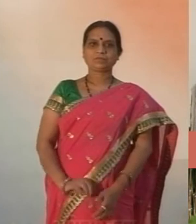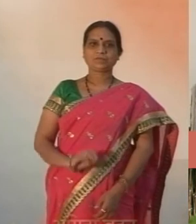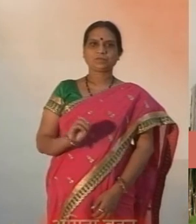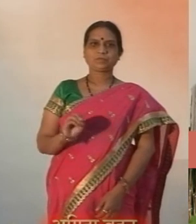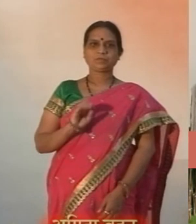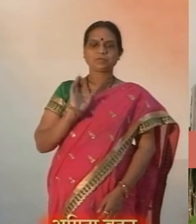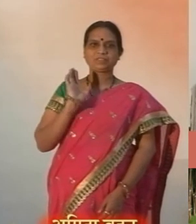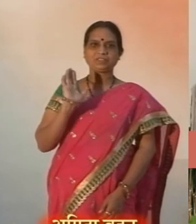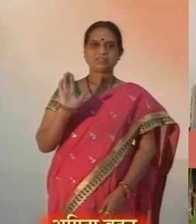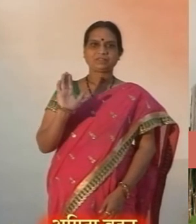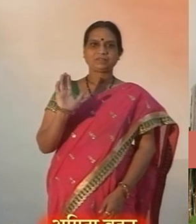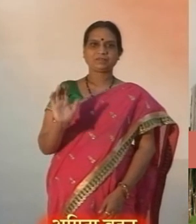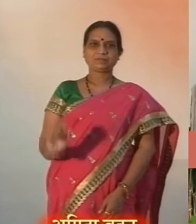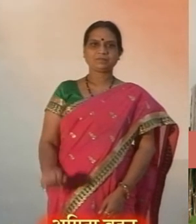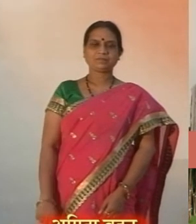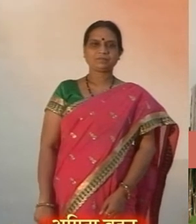शांति।